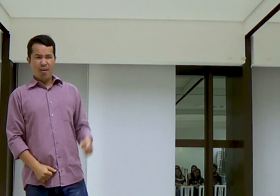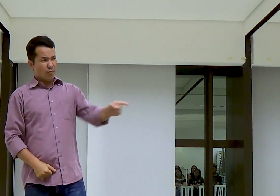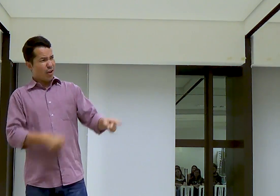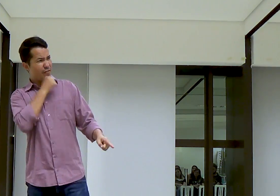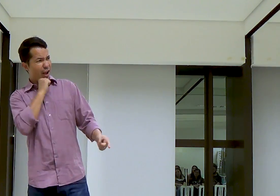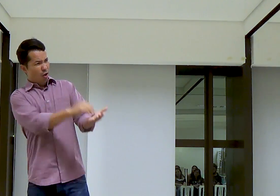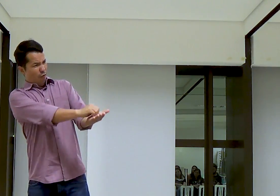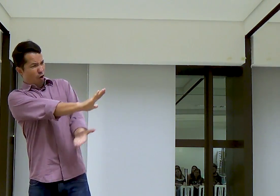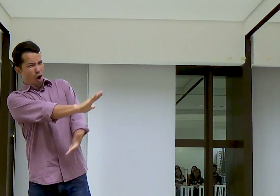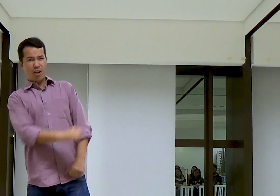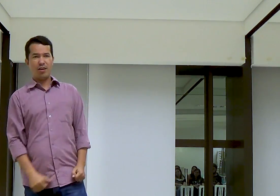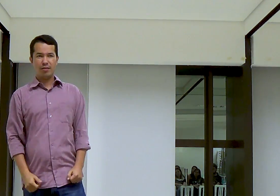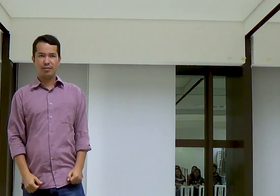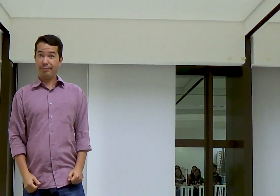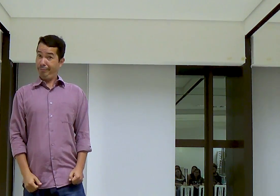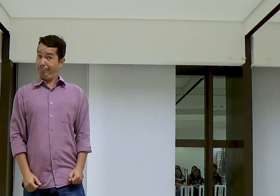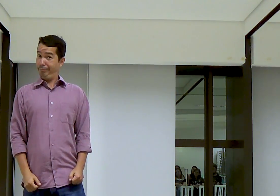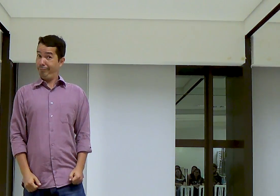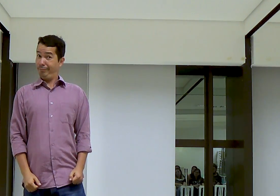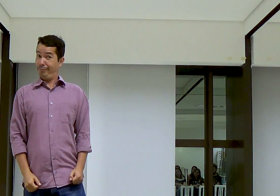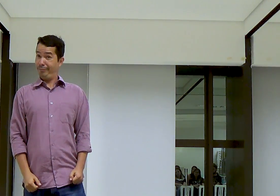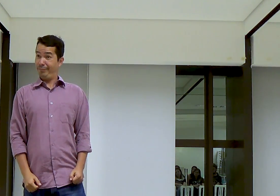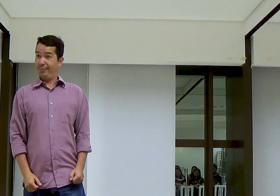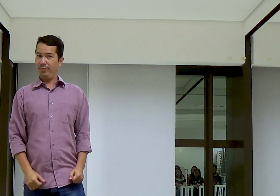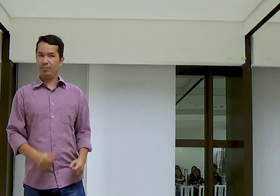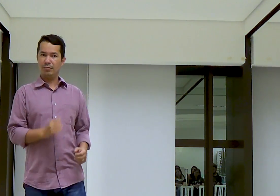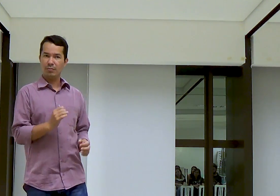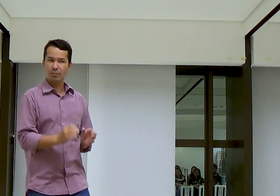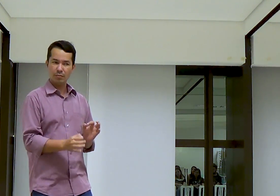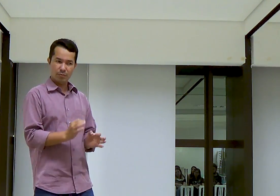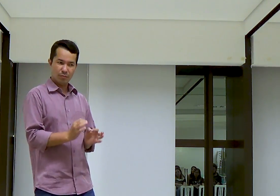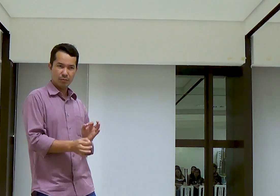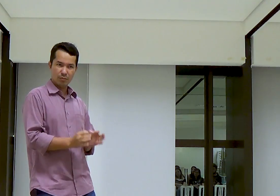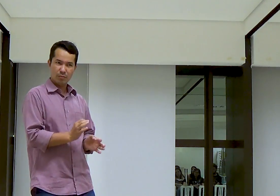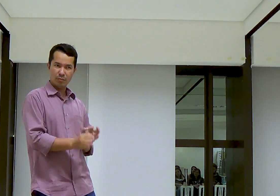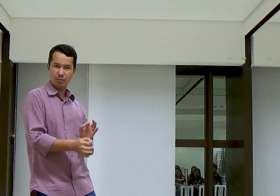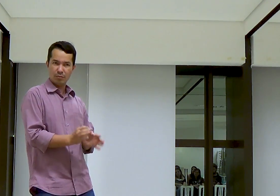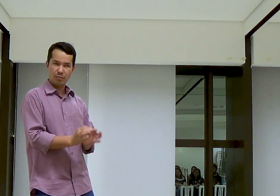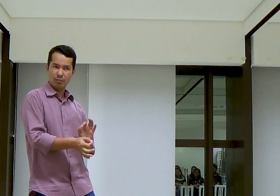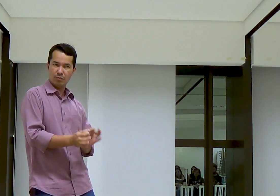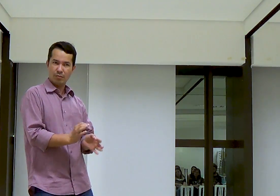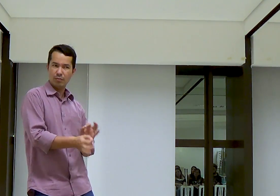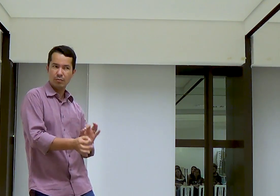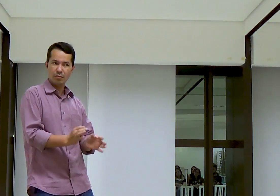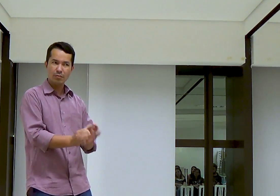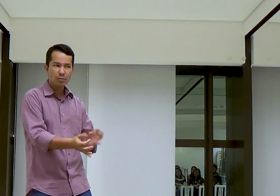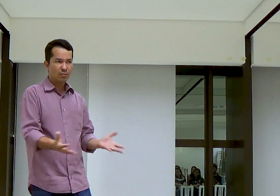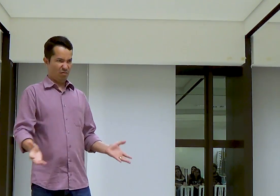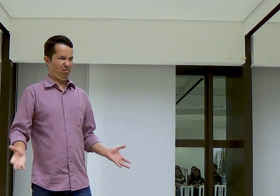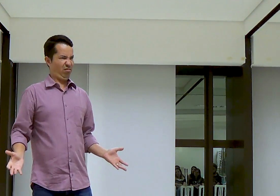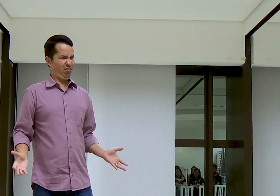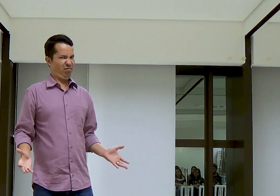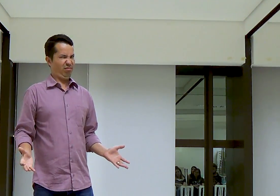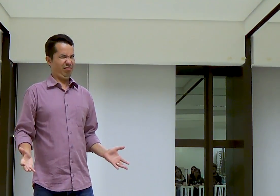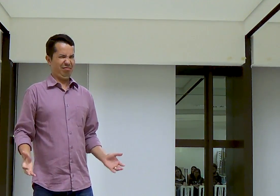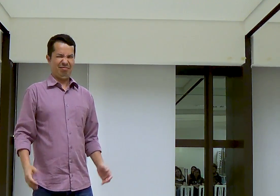feio, não, ai velho, não, sabe, desprezo, julgamento, sim,